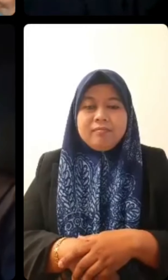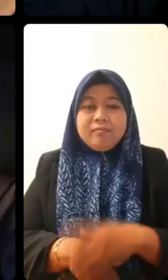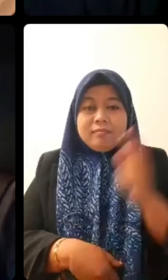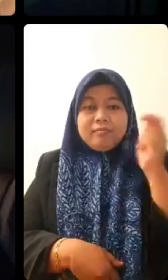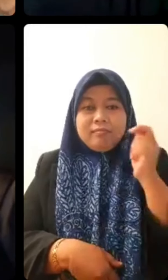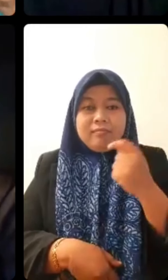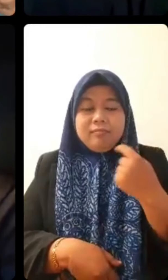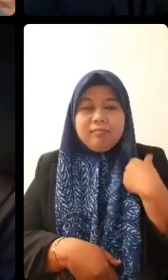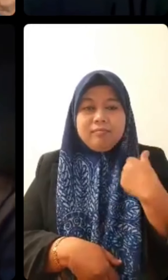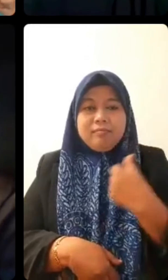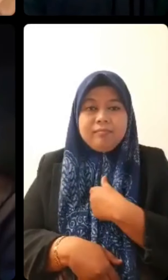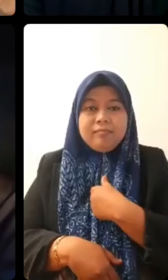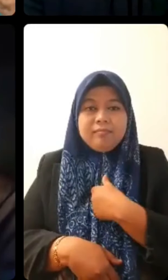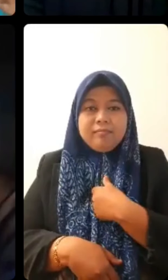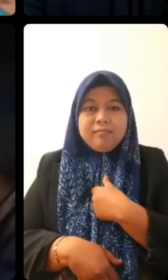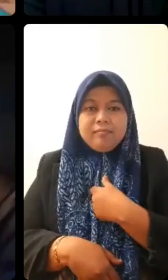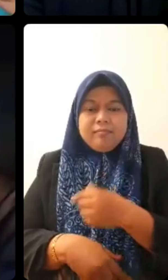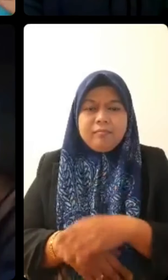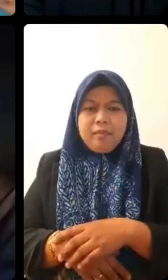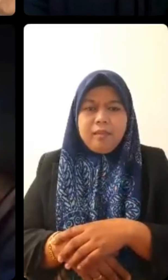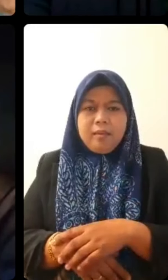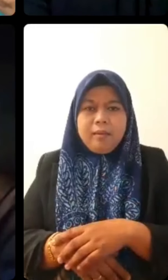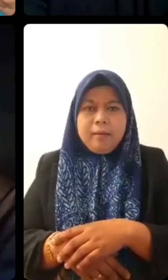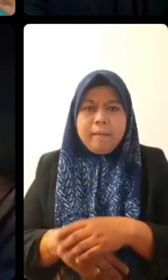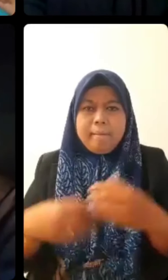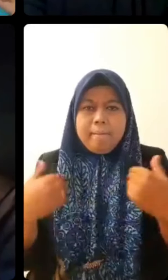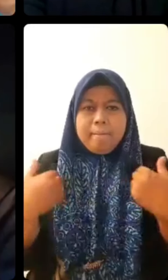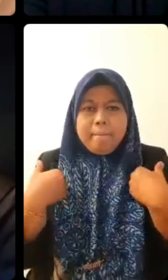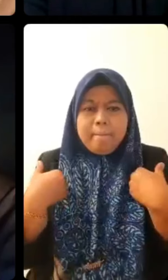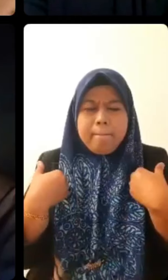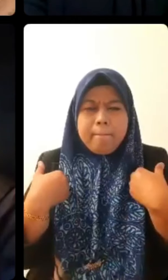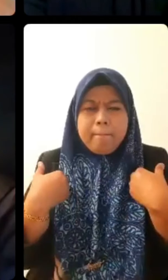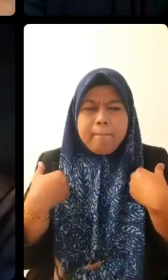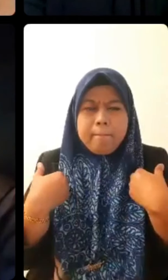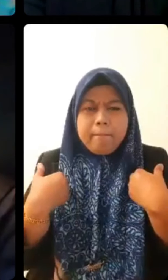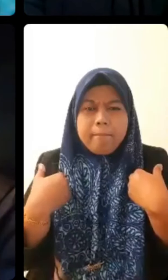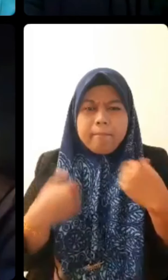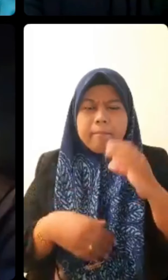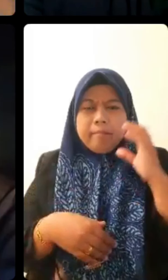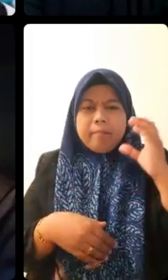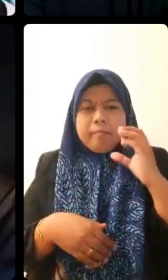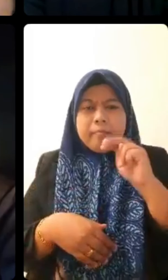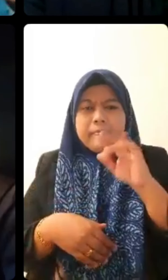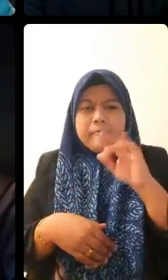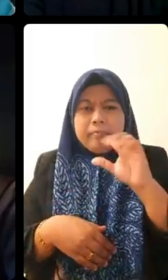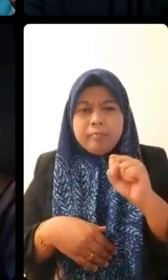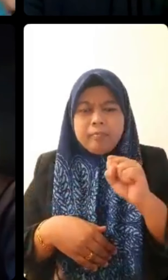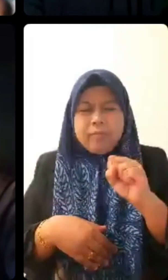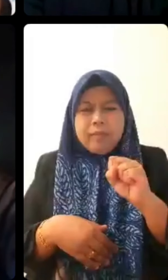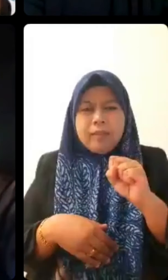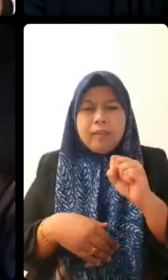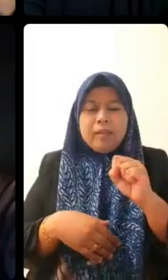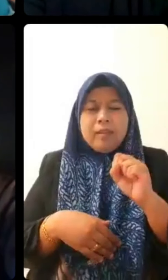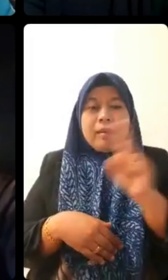ada tulis TikTok Cik Nis, boleh search Cik Nis atau Anissa Jailani ada skor. Tu kasih kepada